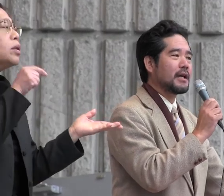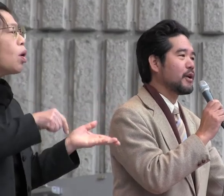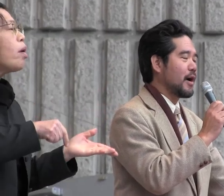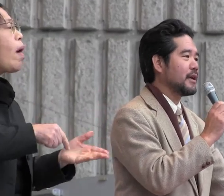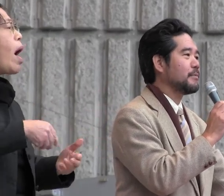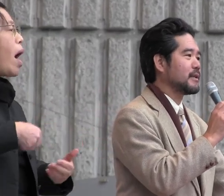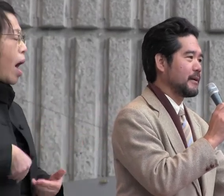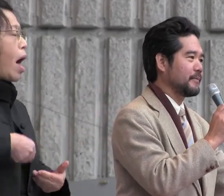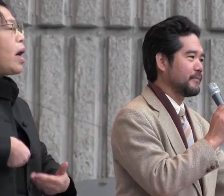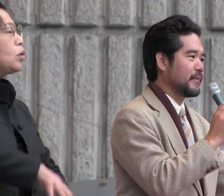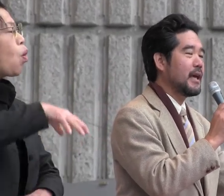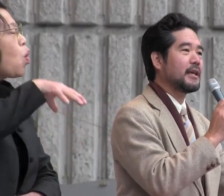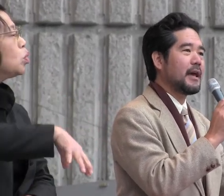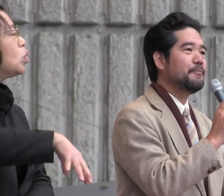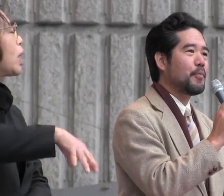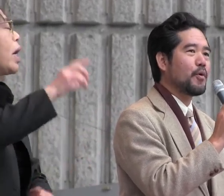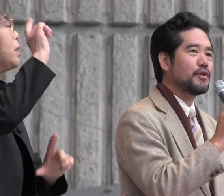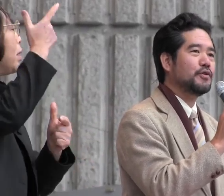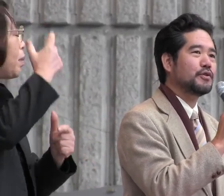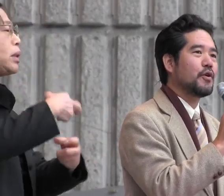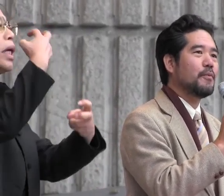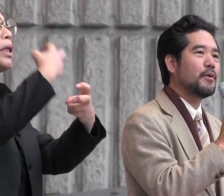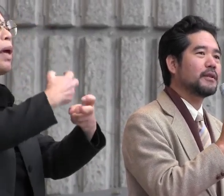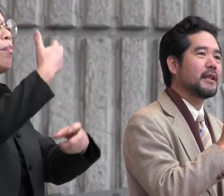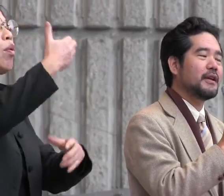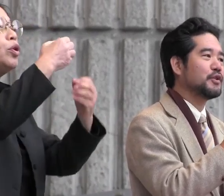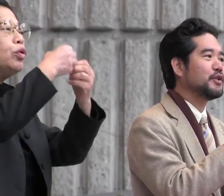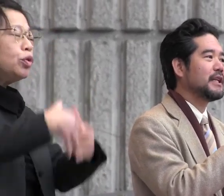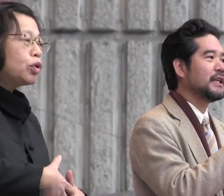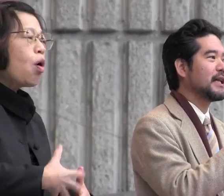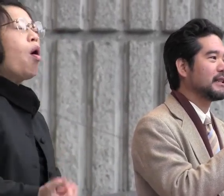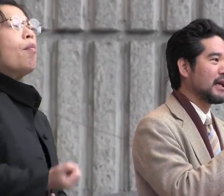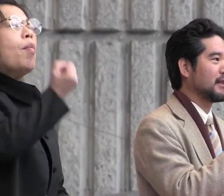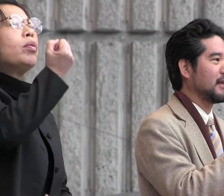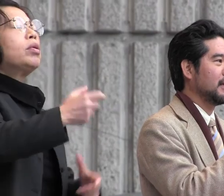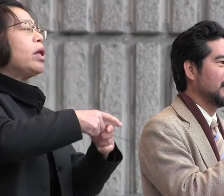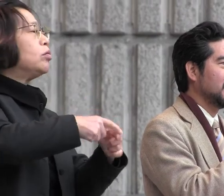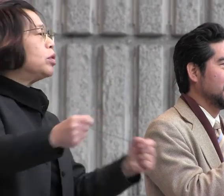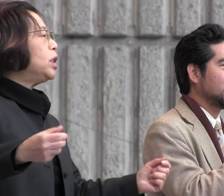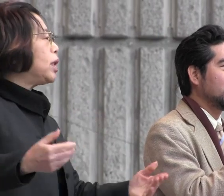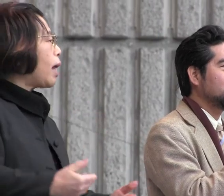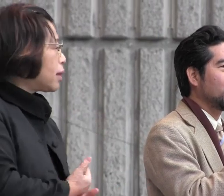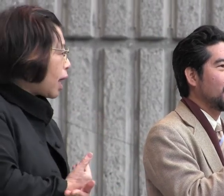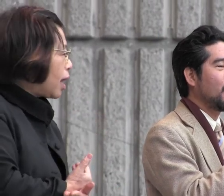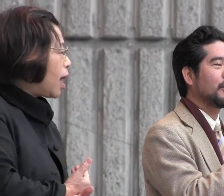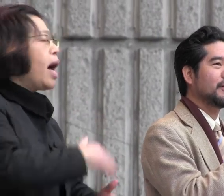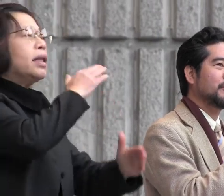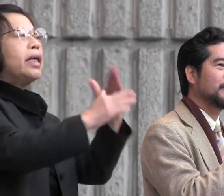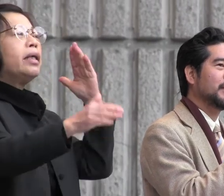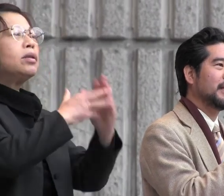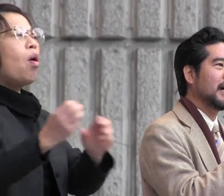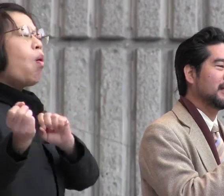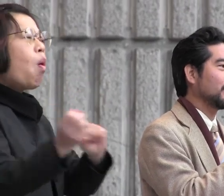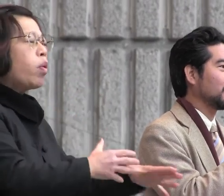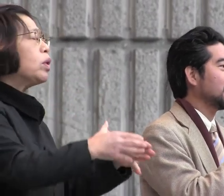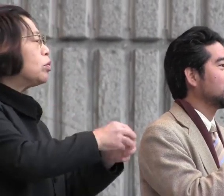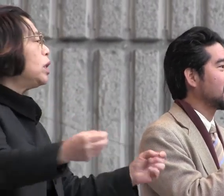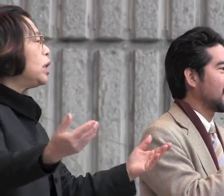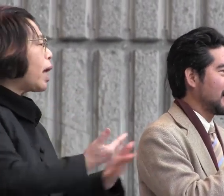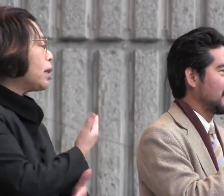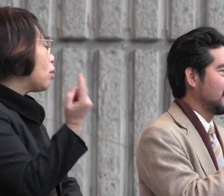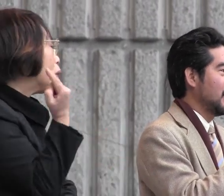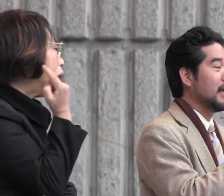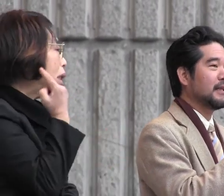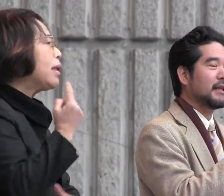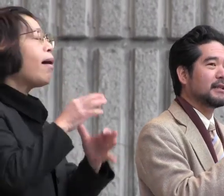国だからではありません。憲法9条を持っている国になった、戦争を放棄する国になったと聞い